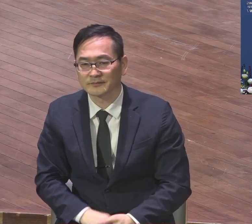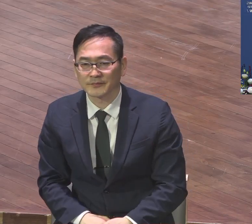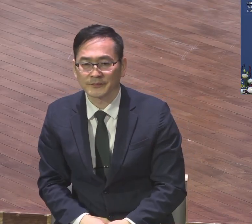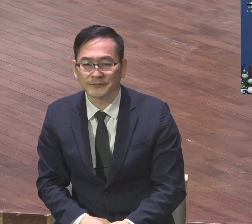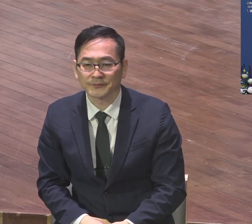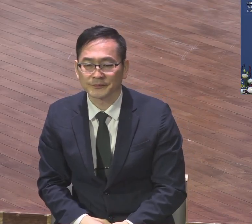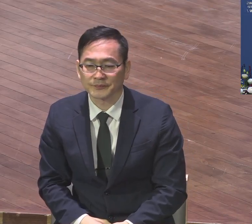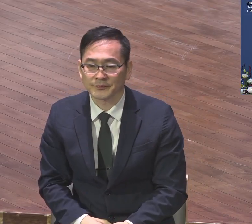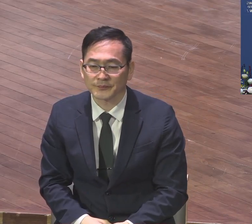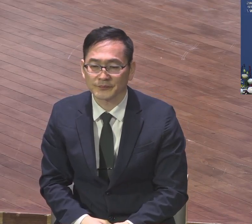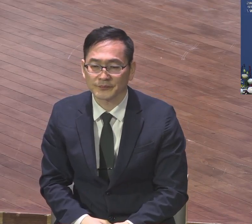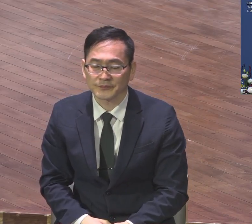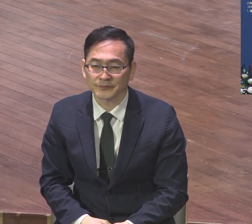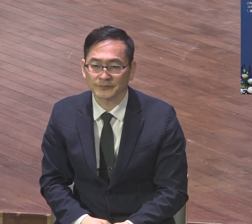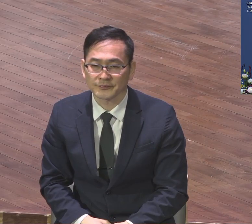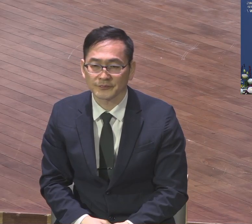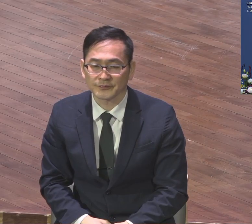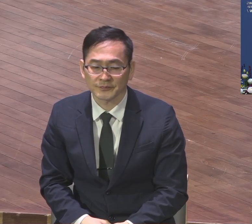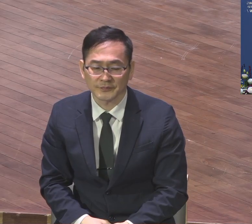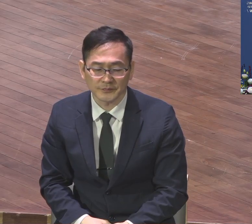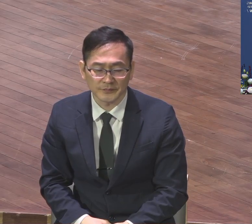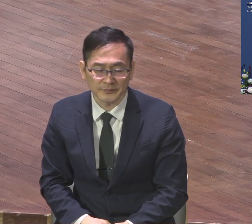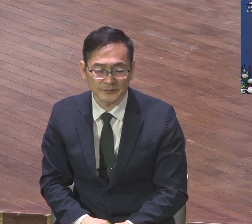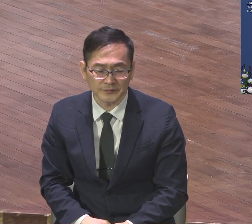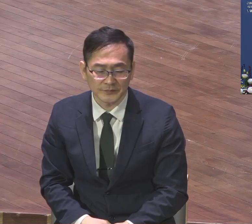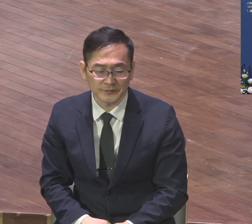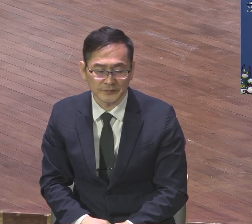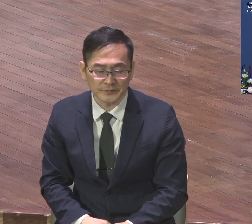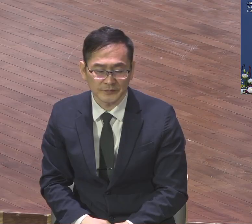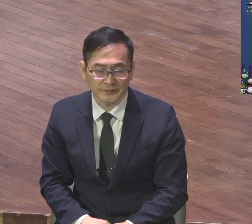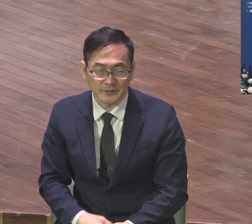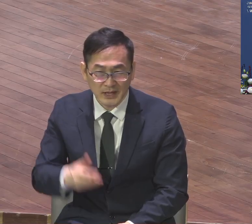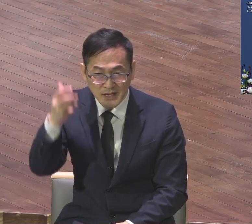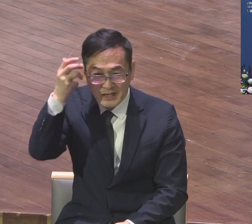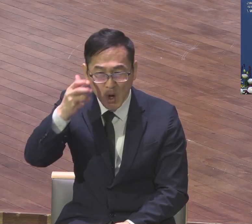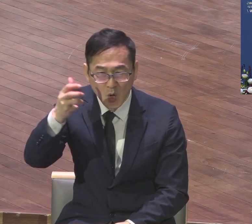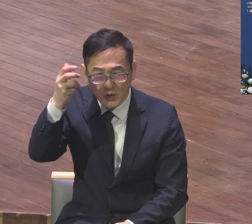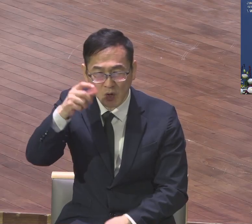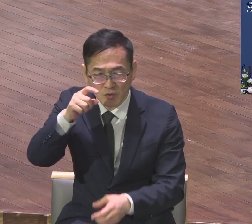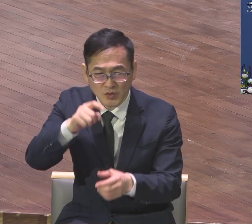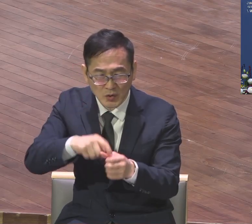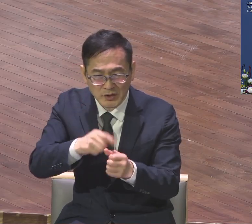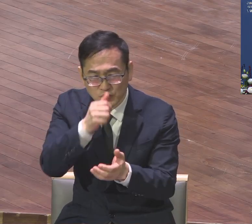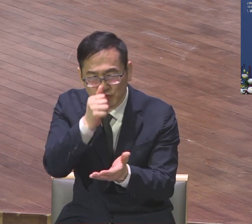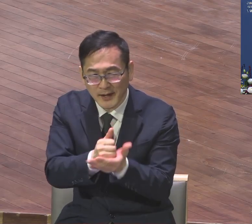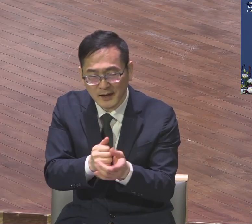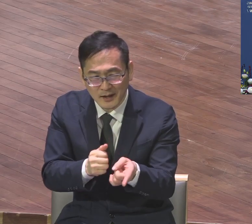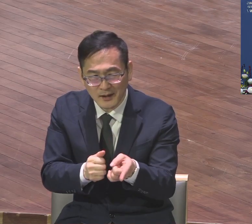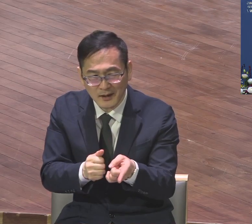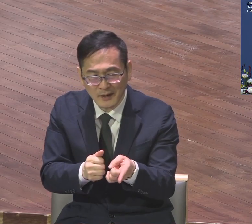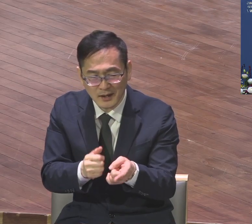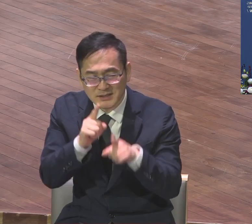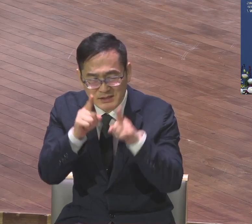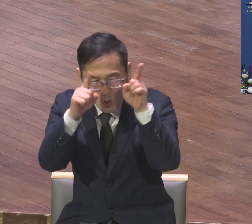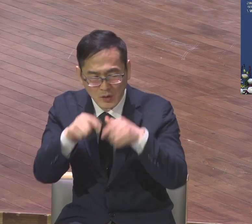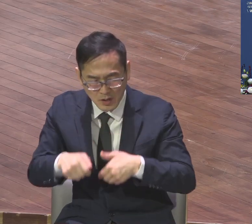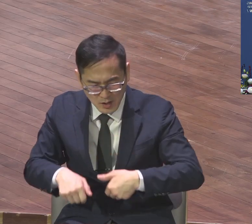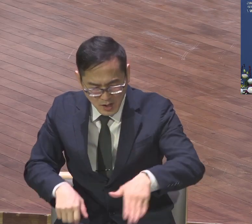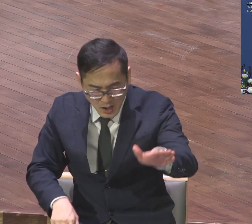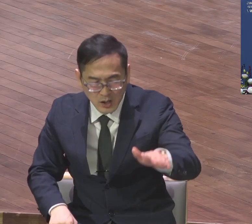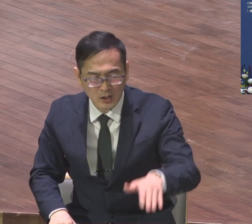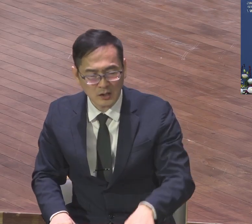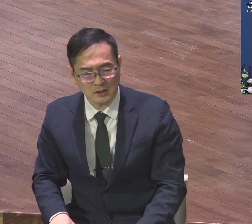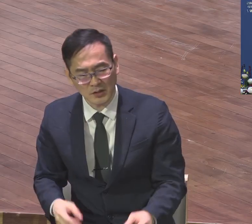이 영원 문제를 사랑과 긍휼에 풍성하신 하나님께서 해결해 주셨는데, 그 길이 바로 오늘 말씀처럼